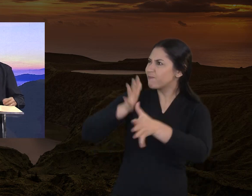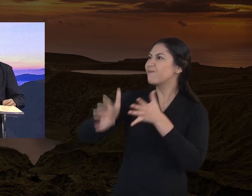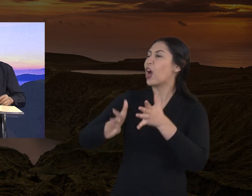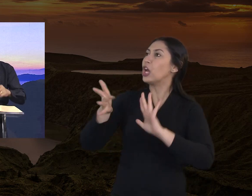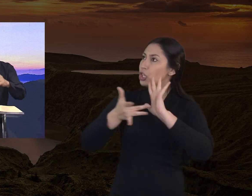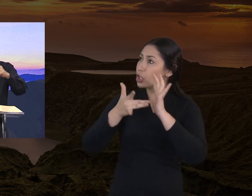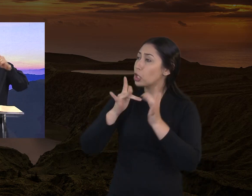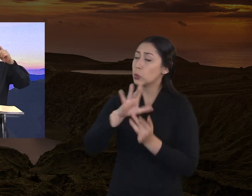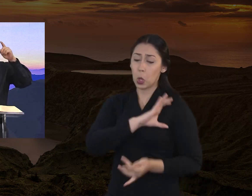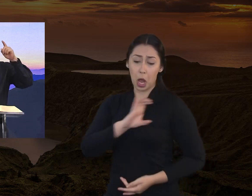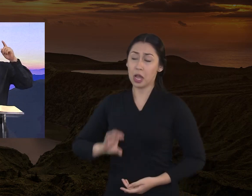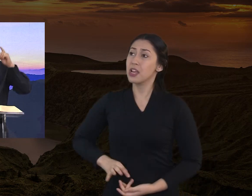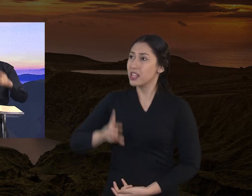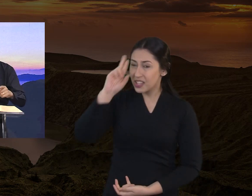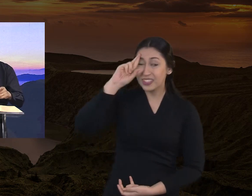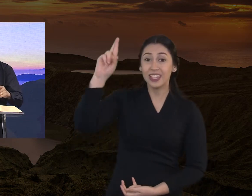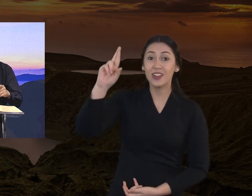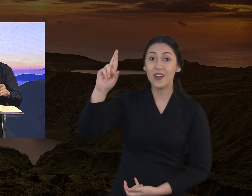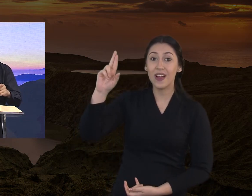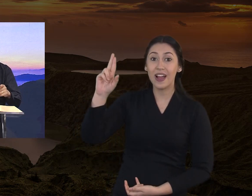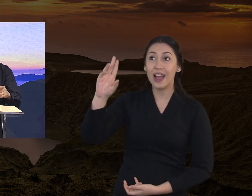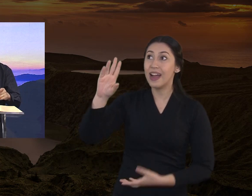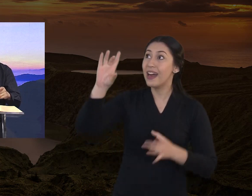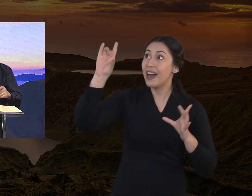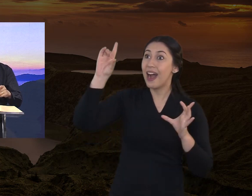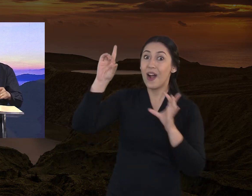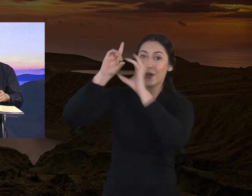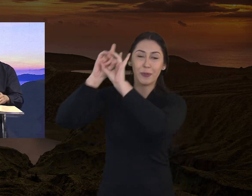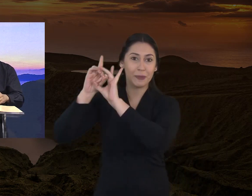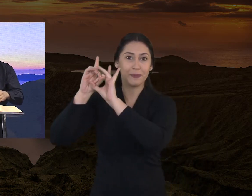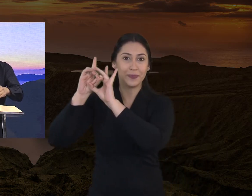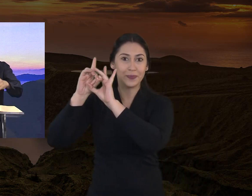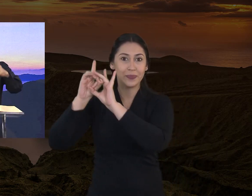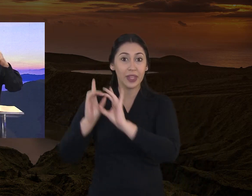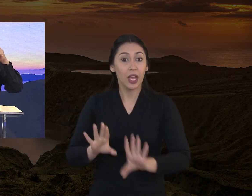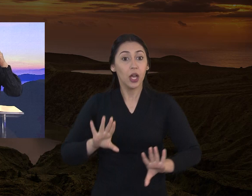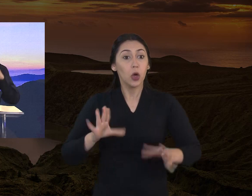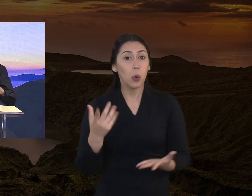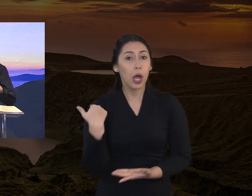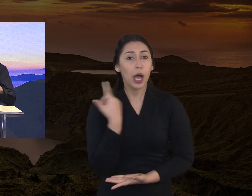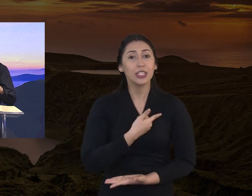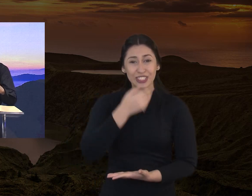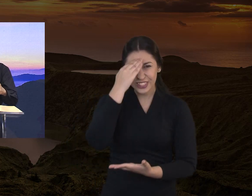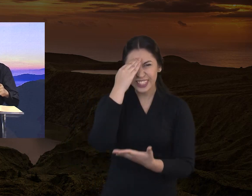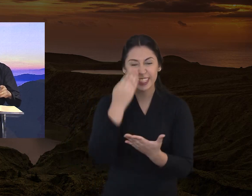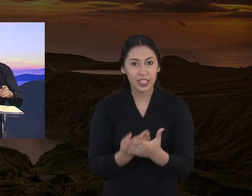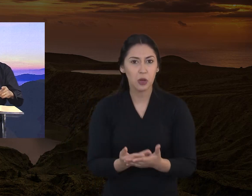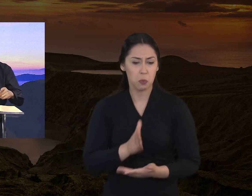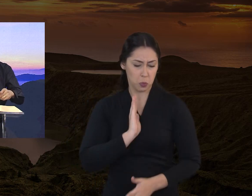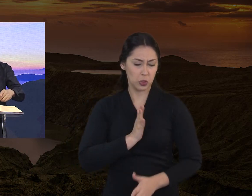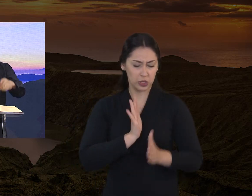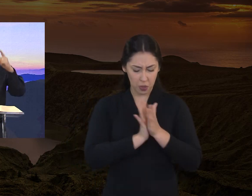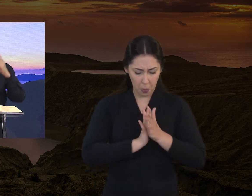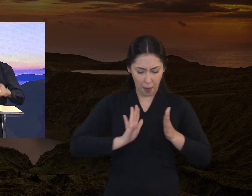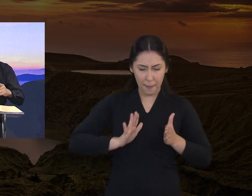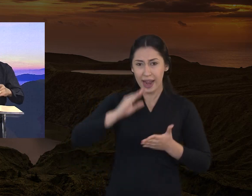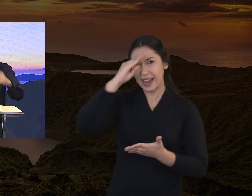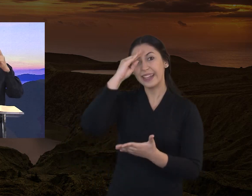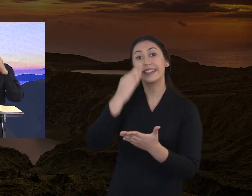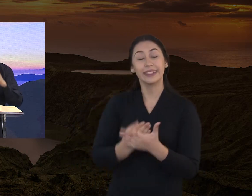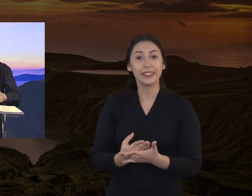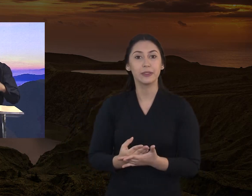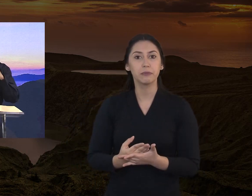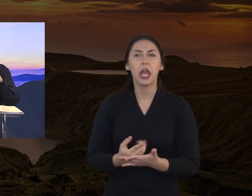Cristo. Quando você, aquele dia que ouviu a palavra do Evangelho, você creu no seu coração que Deus